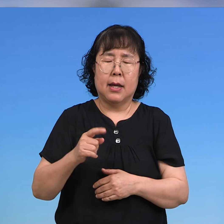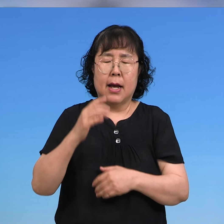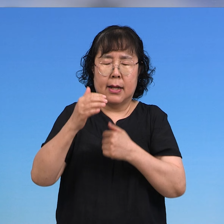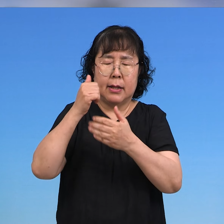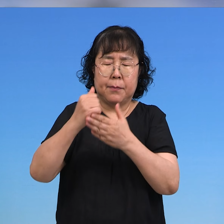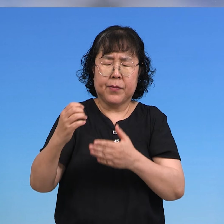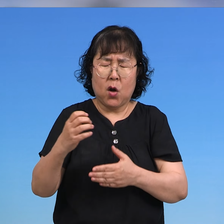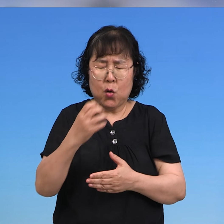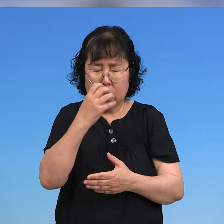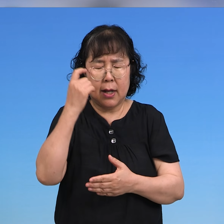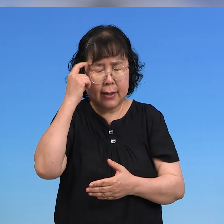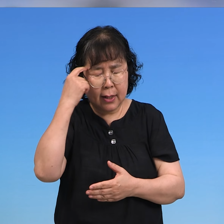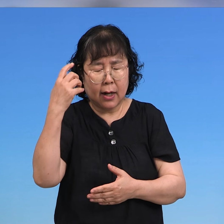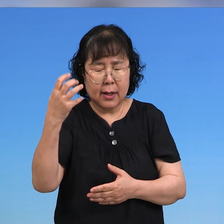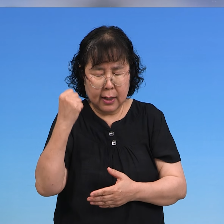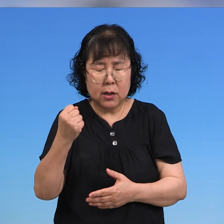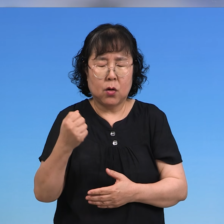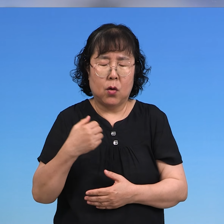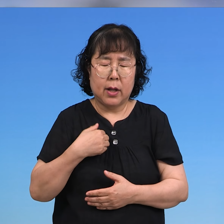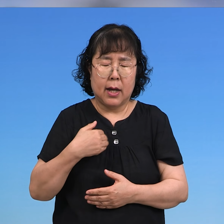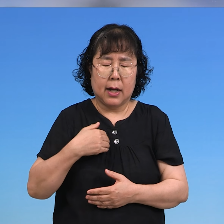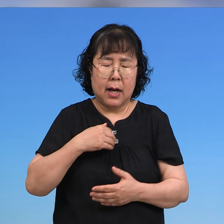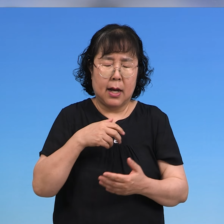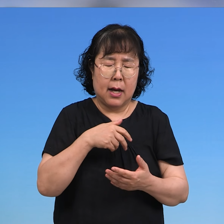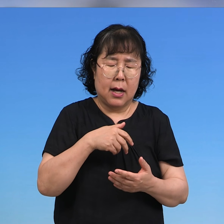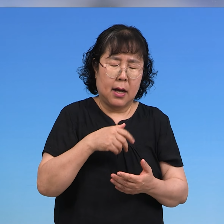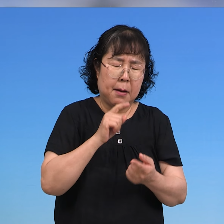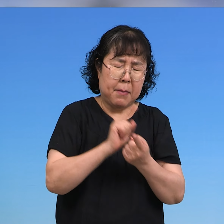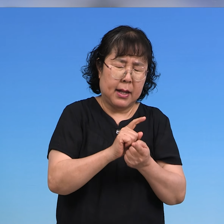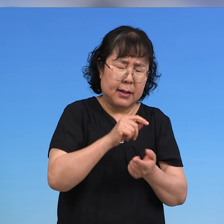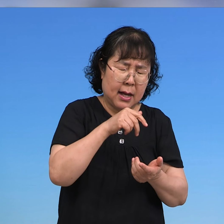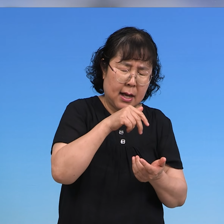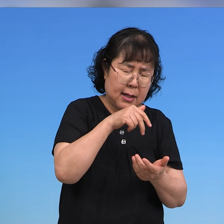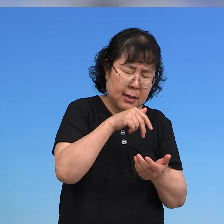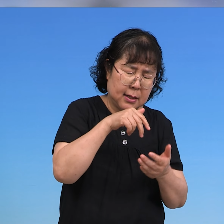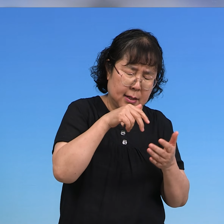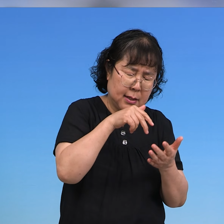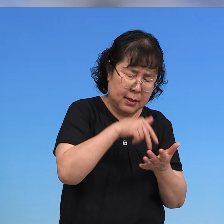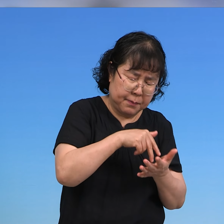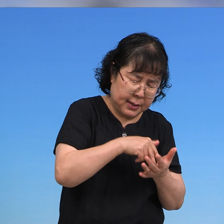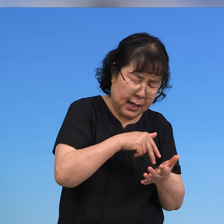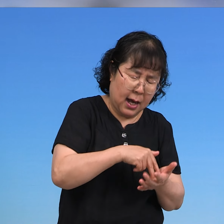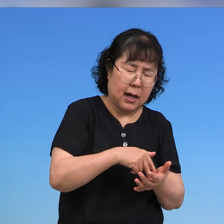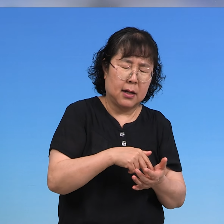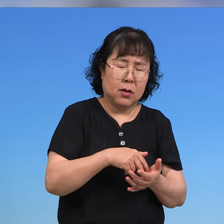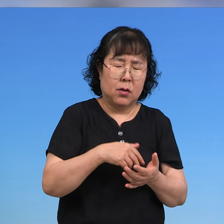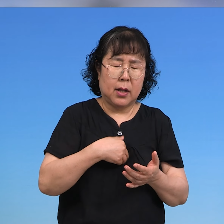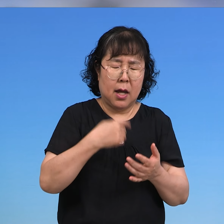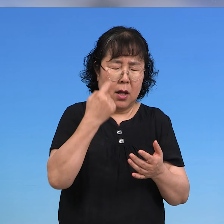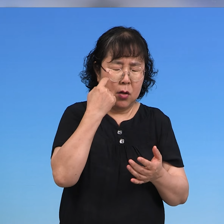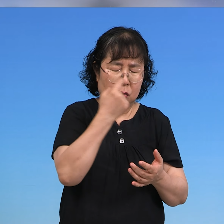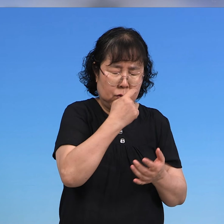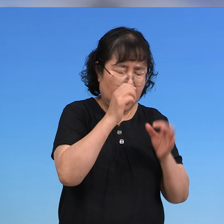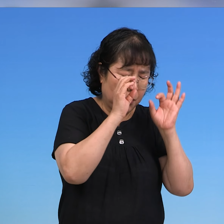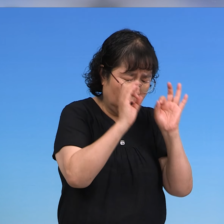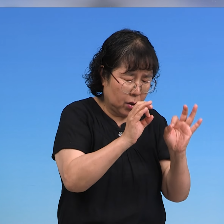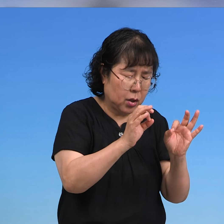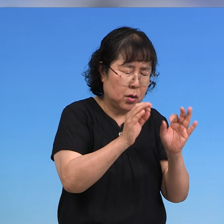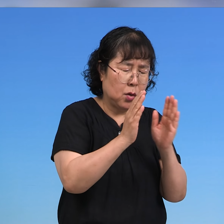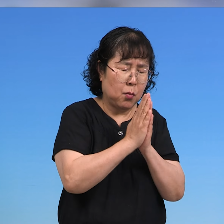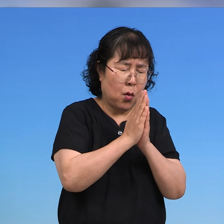거룩한 상상력으로 오늘 내가 처해 있는 현실 눈으로 보여지는 것은 기도했던 모세가 죽은 것이 눈에